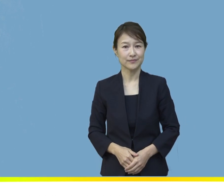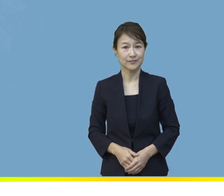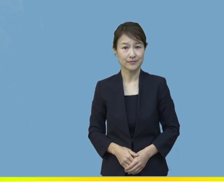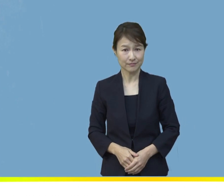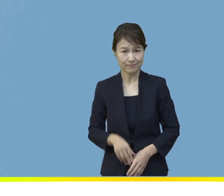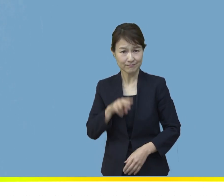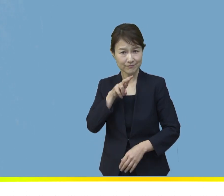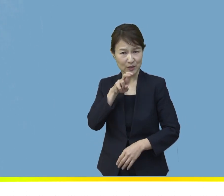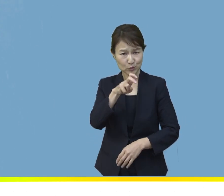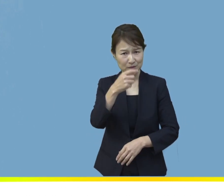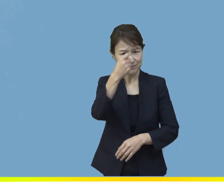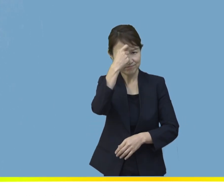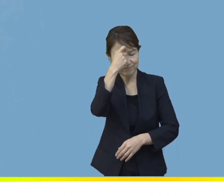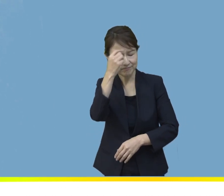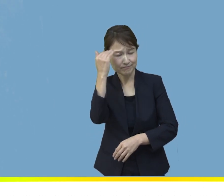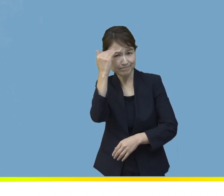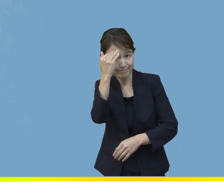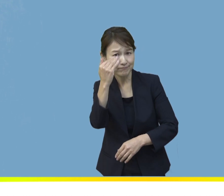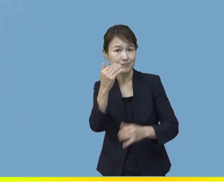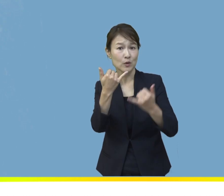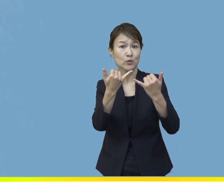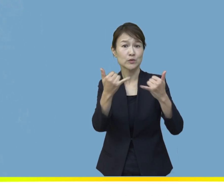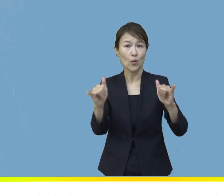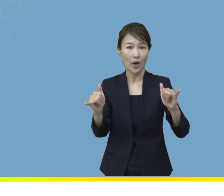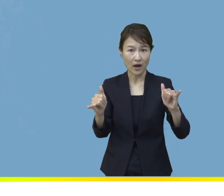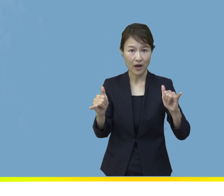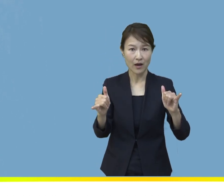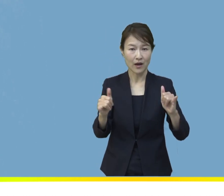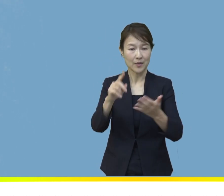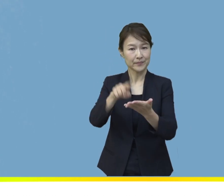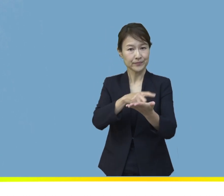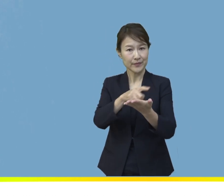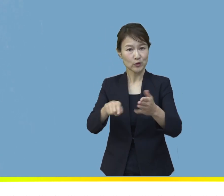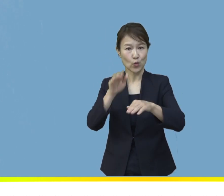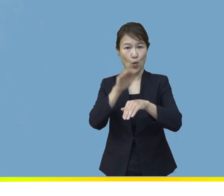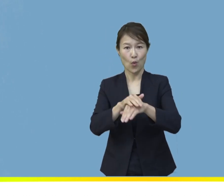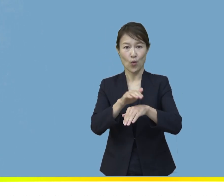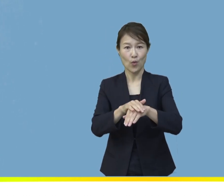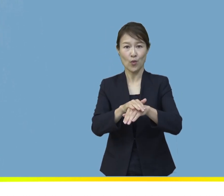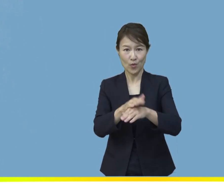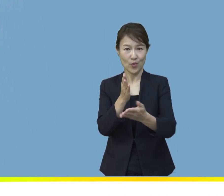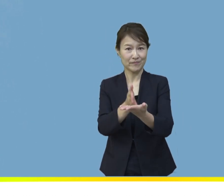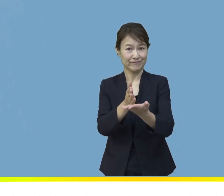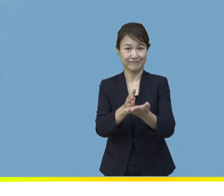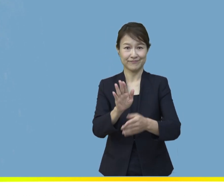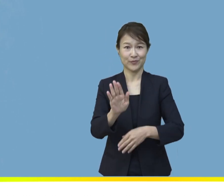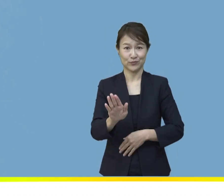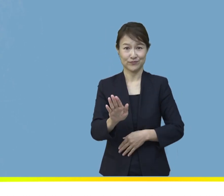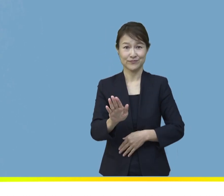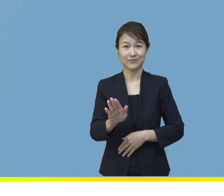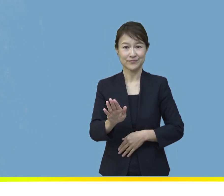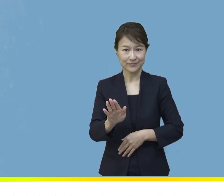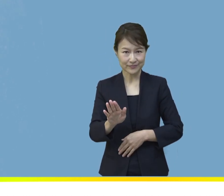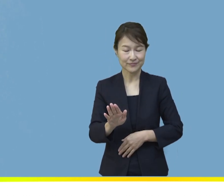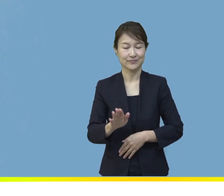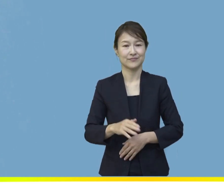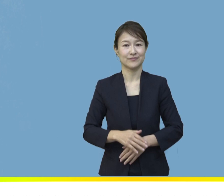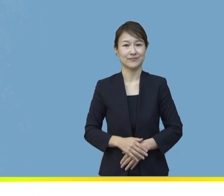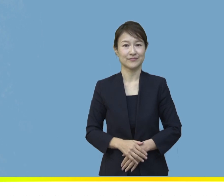ネズミによる被害でお困りの方には対策方法などをご案内します